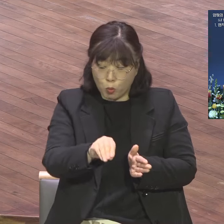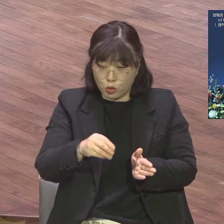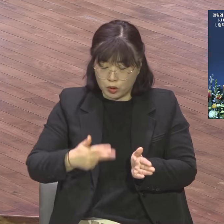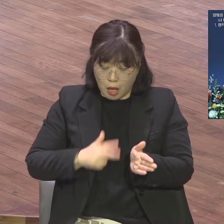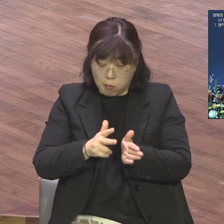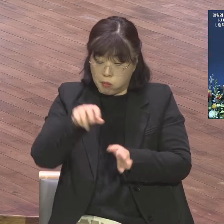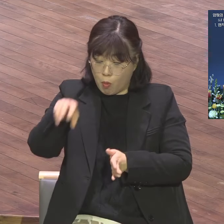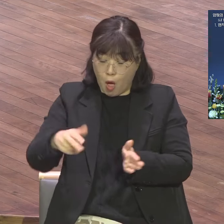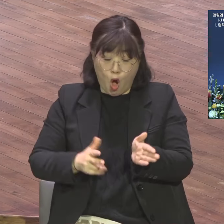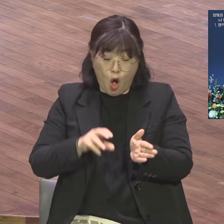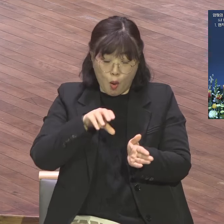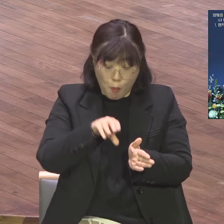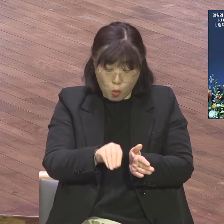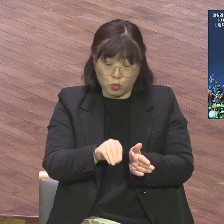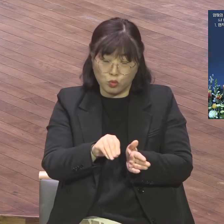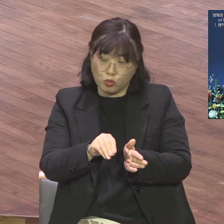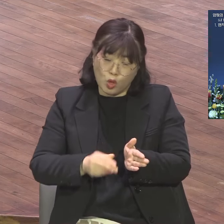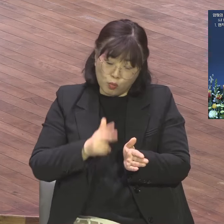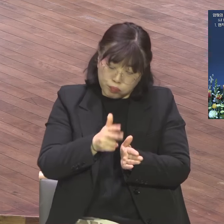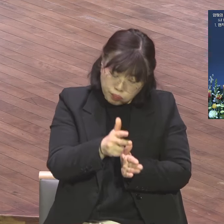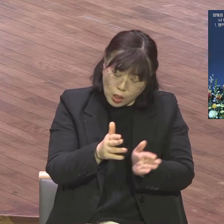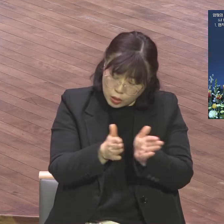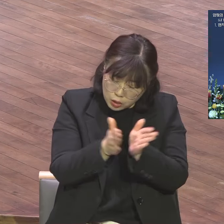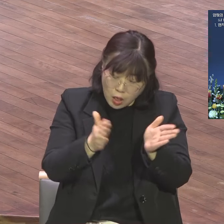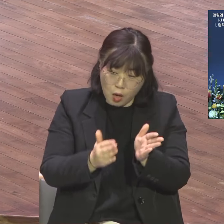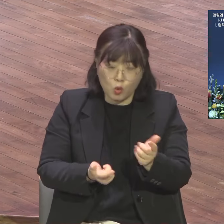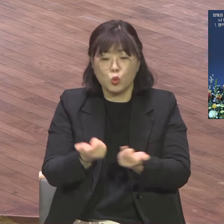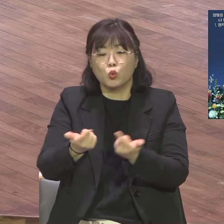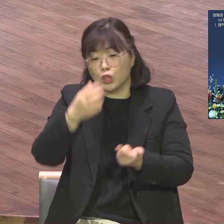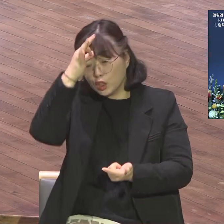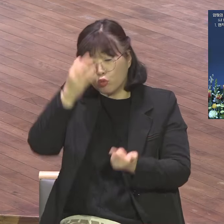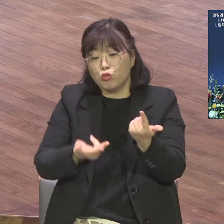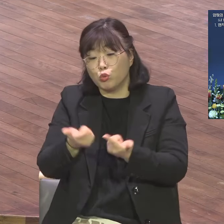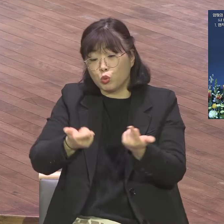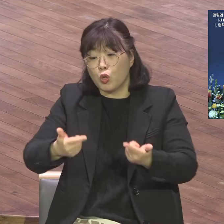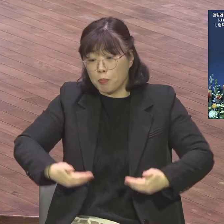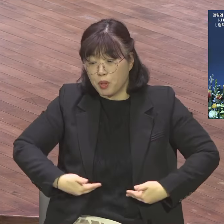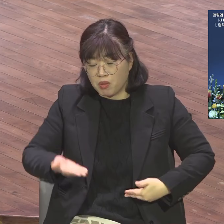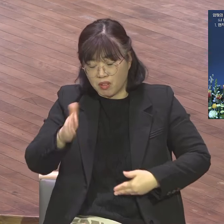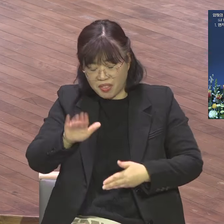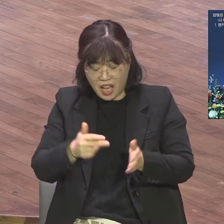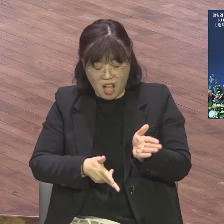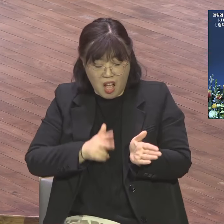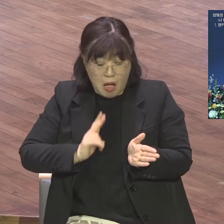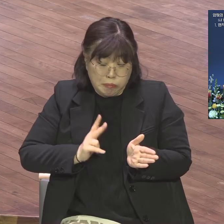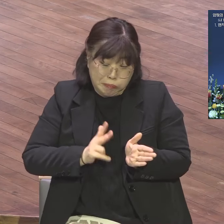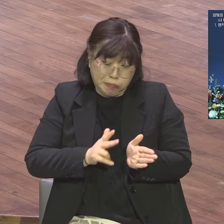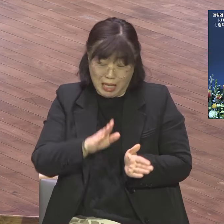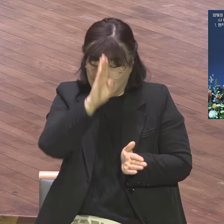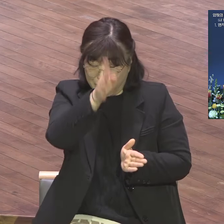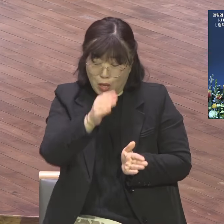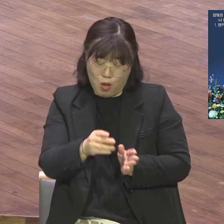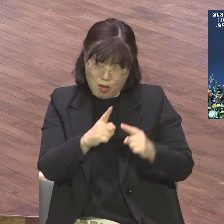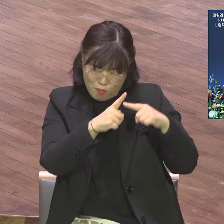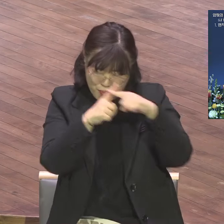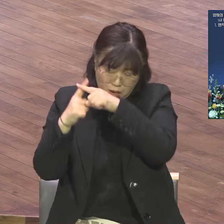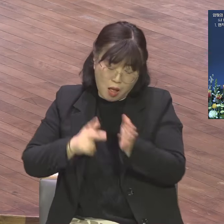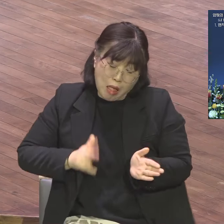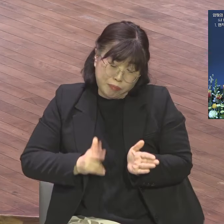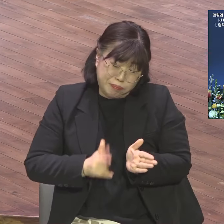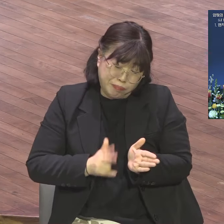난 말 안 들어요. 이런 삶의 결국은 뻔하지요. 뻔합니다. 어떻게 뻔해요?